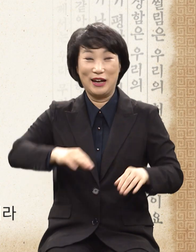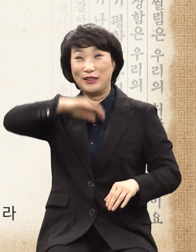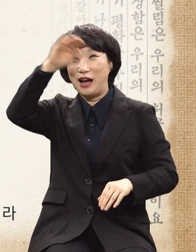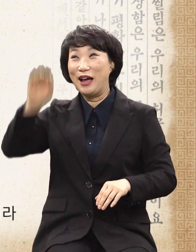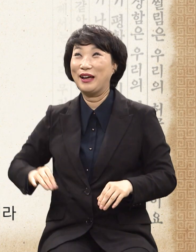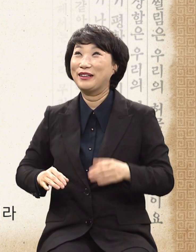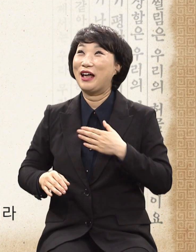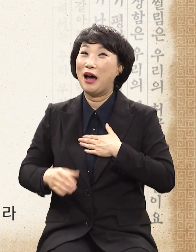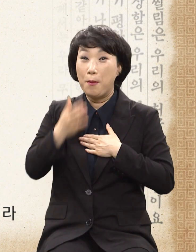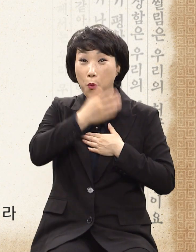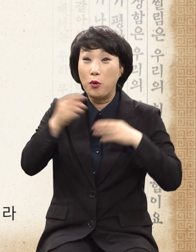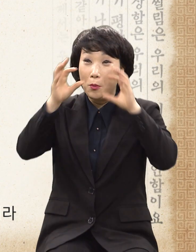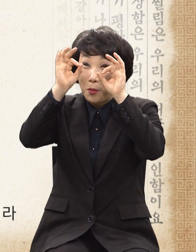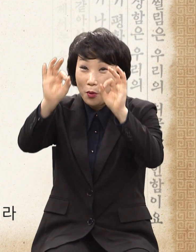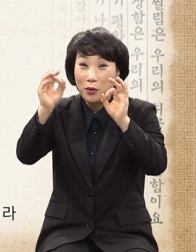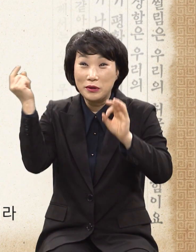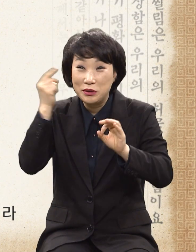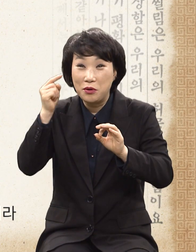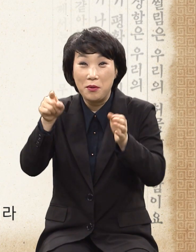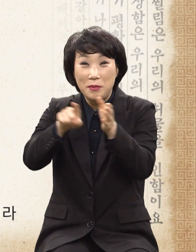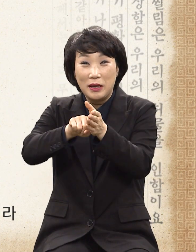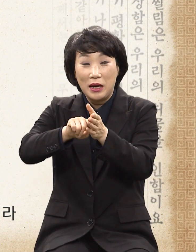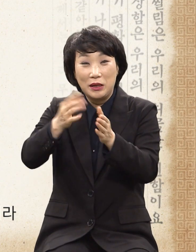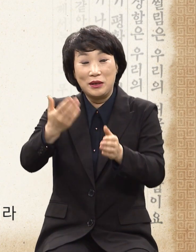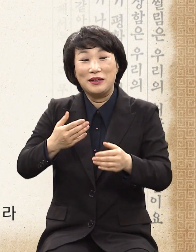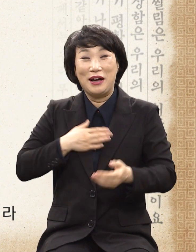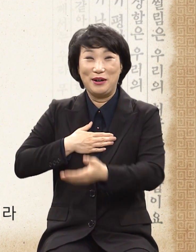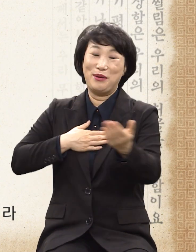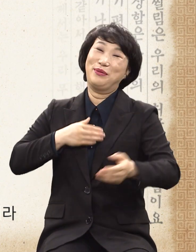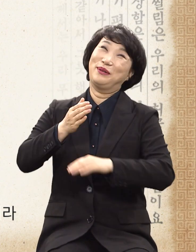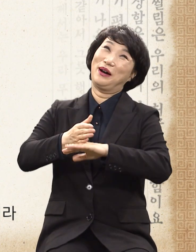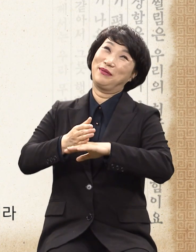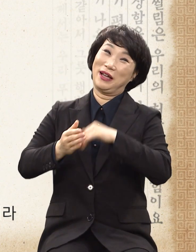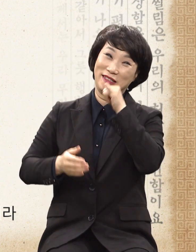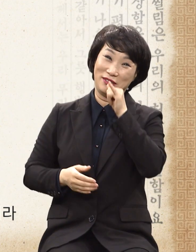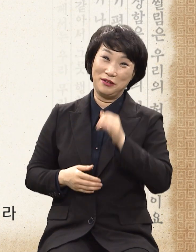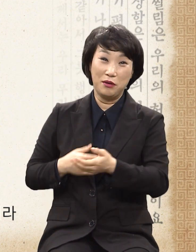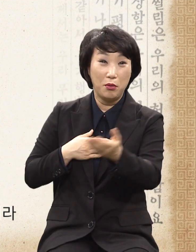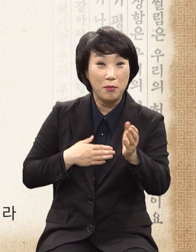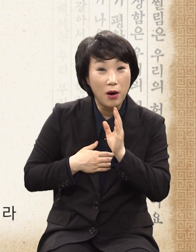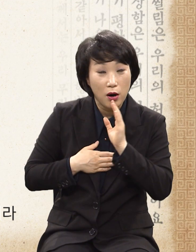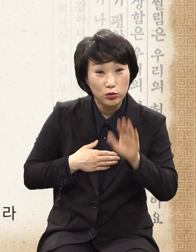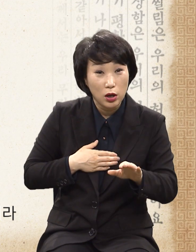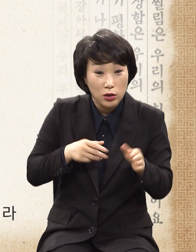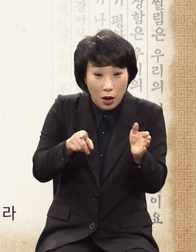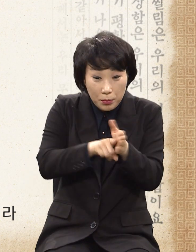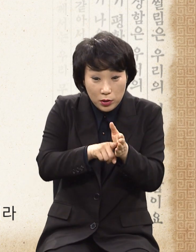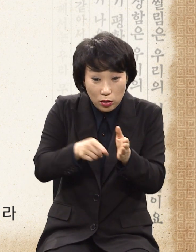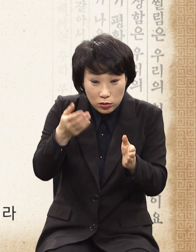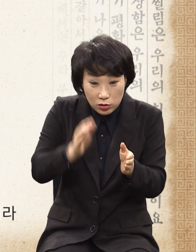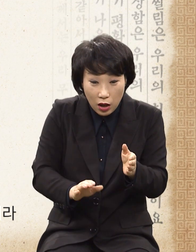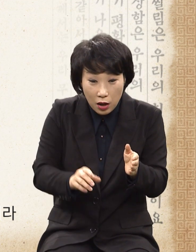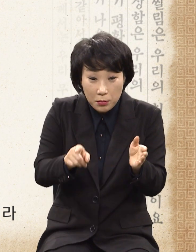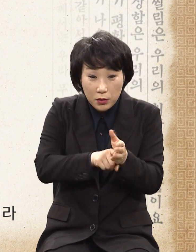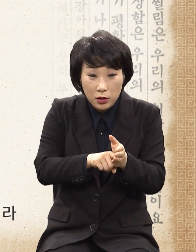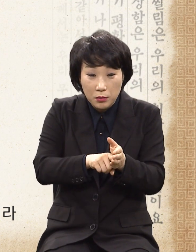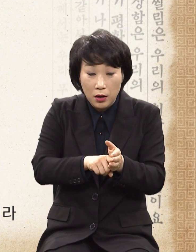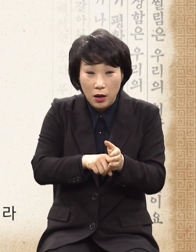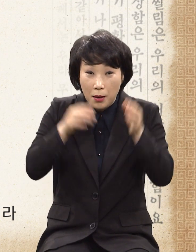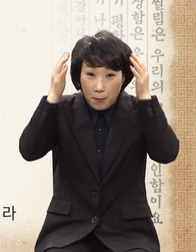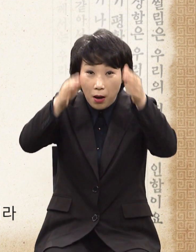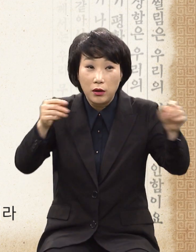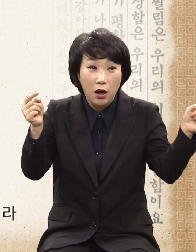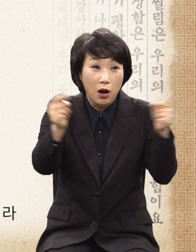전해 듣고 믿을 수 있어서 감사하지 않냐. 근데 믿었는데 믿음의 방향이 엉뚱하다면,